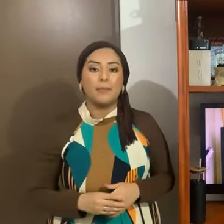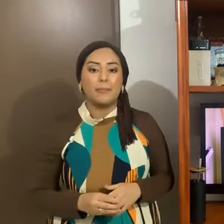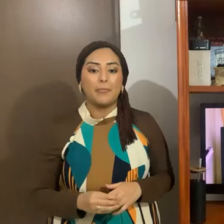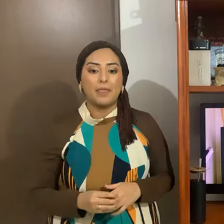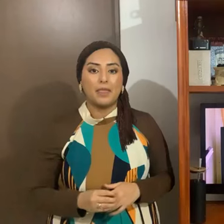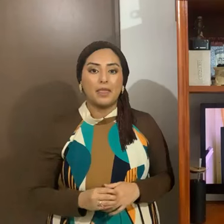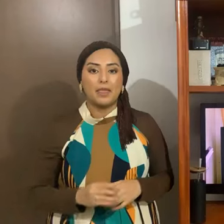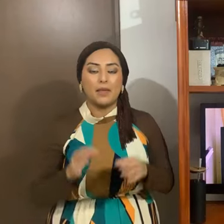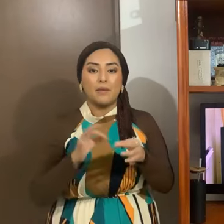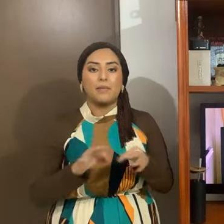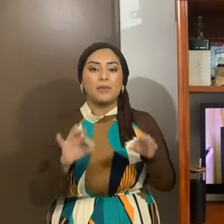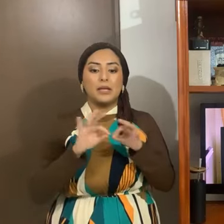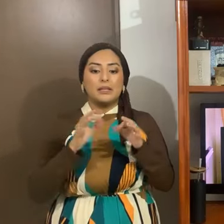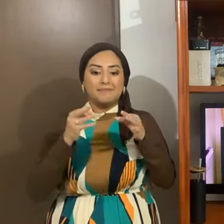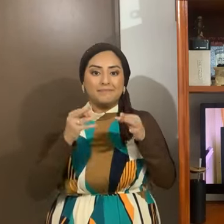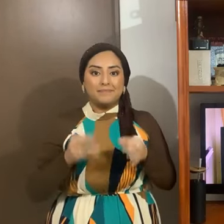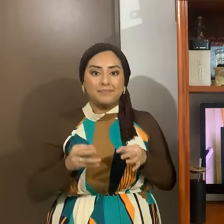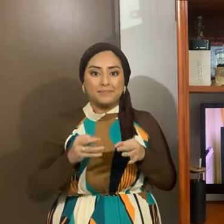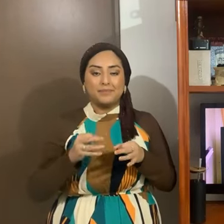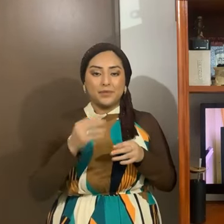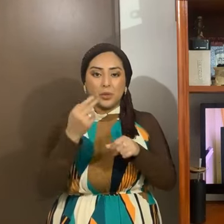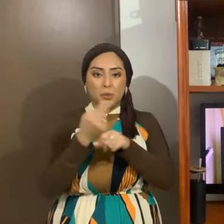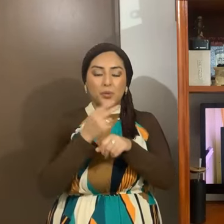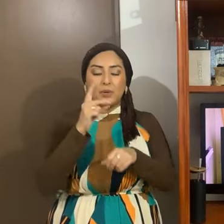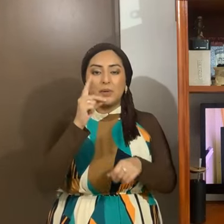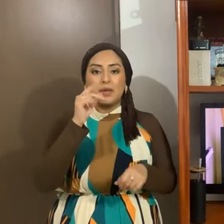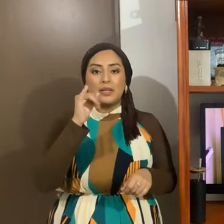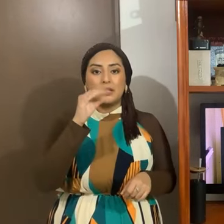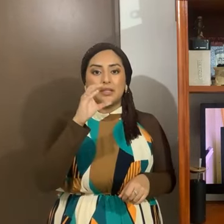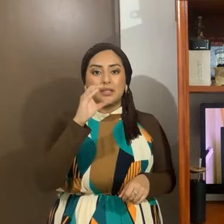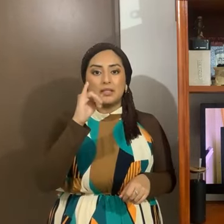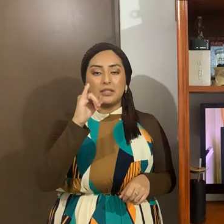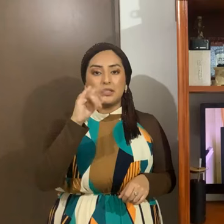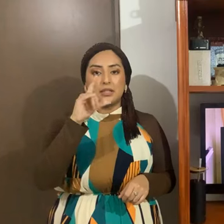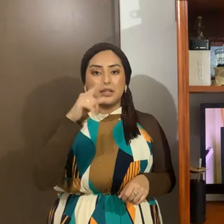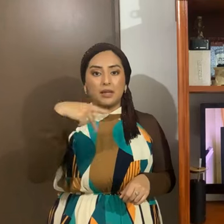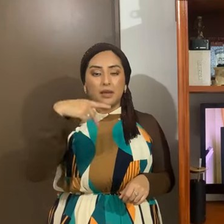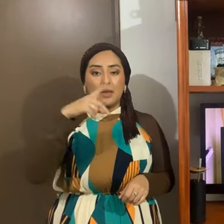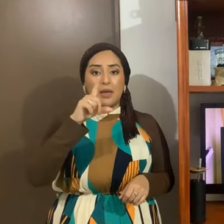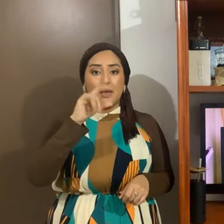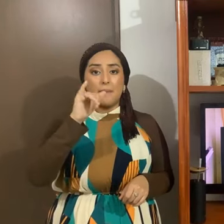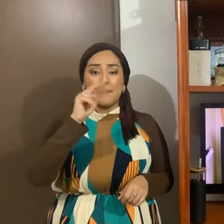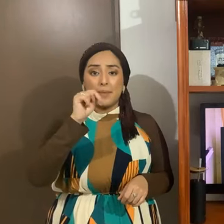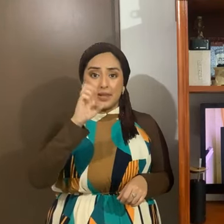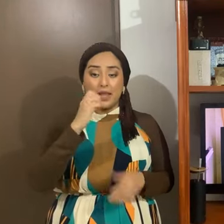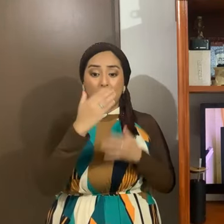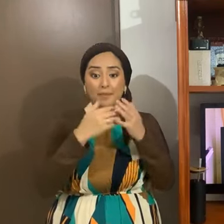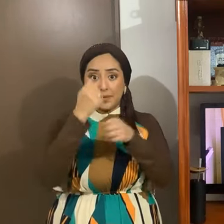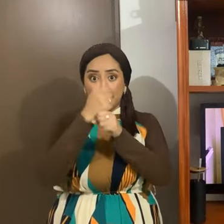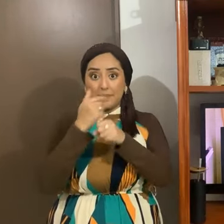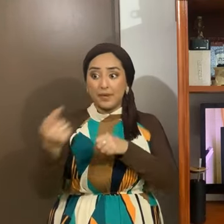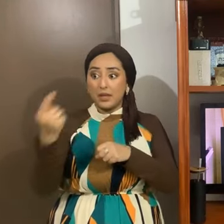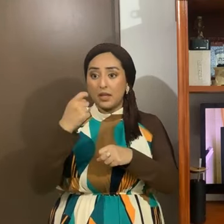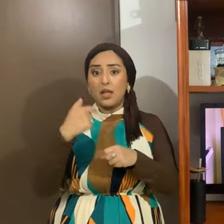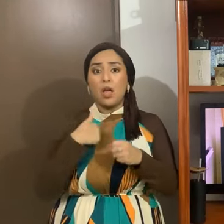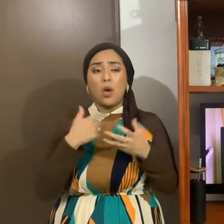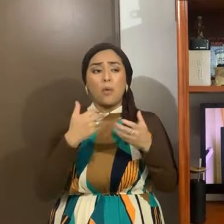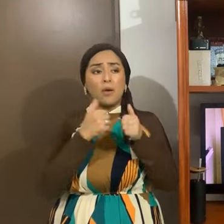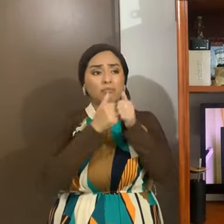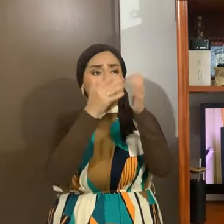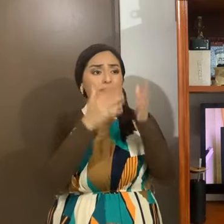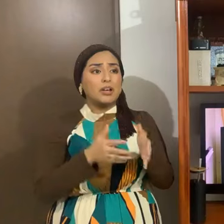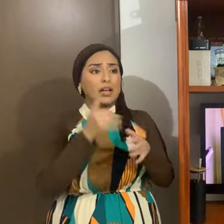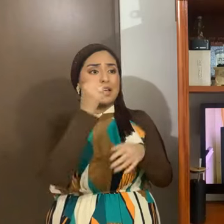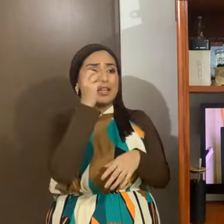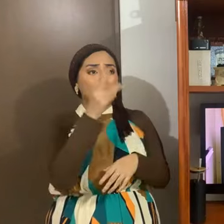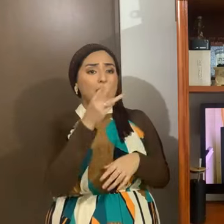ser disciplinados. Recuerden, muchas veces hay algunos ajim que nos dicen, yo quiero ser discípulo de